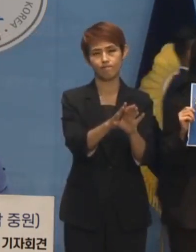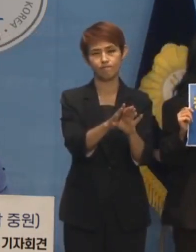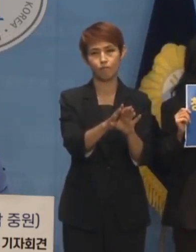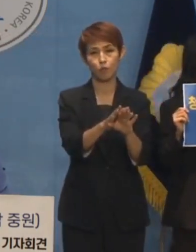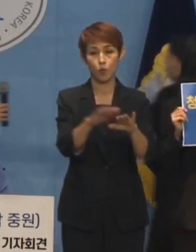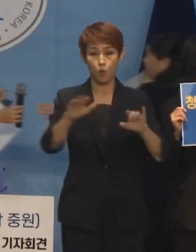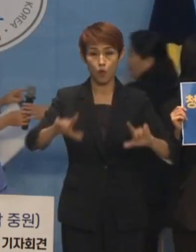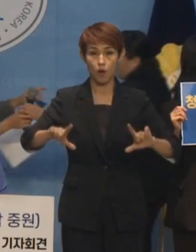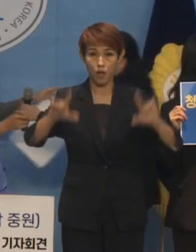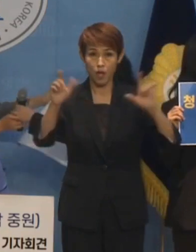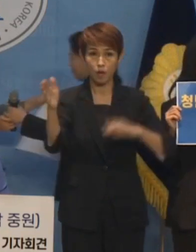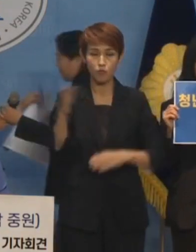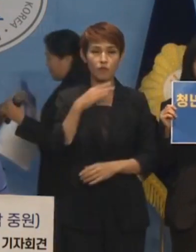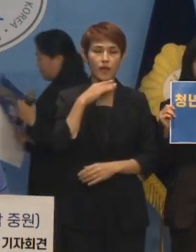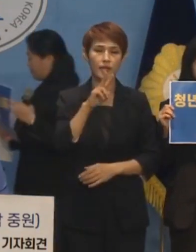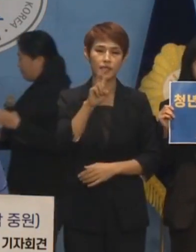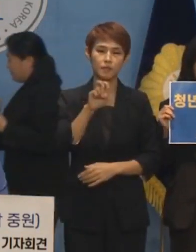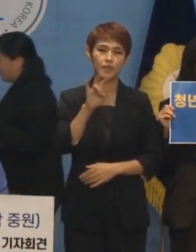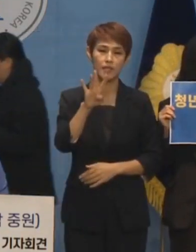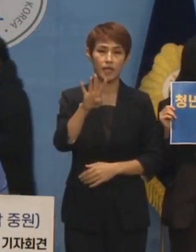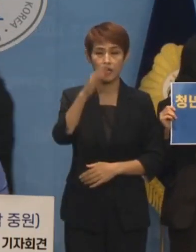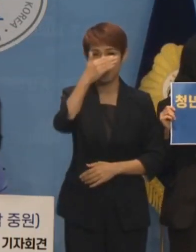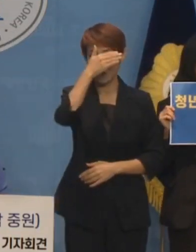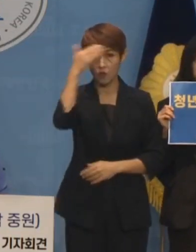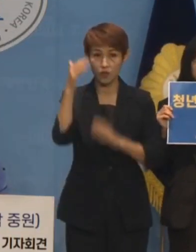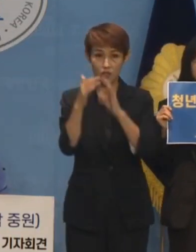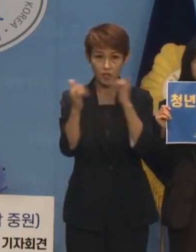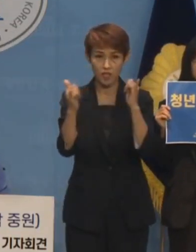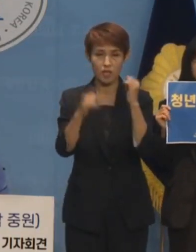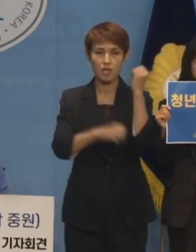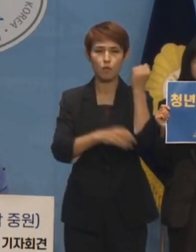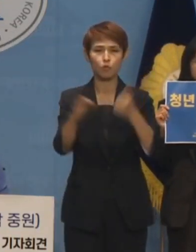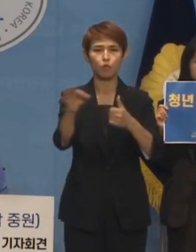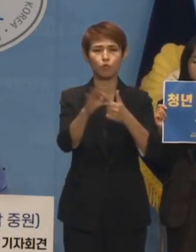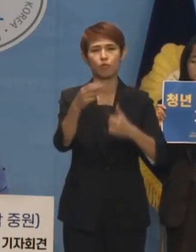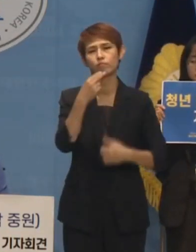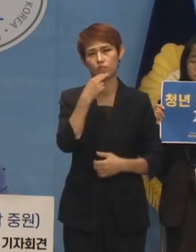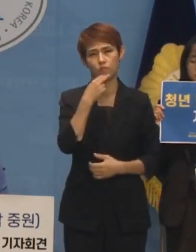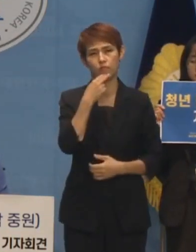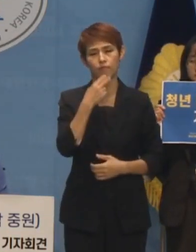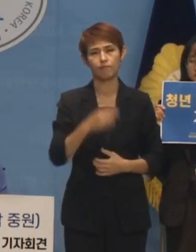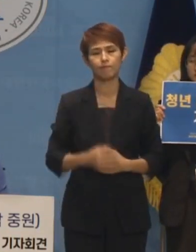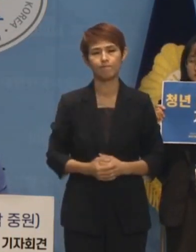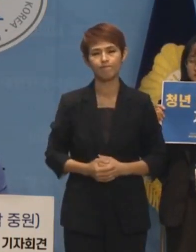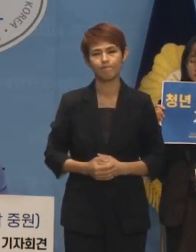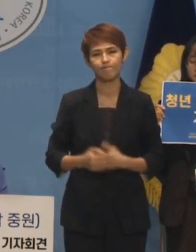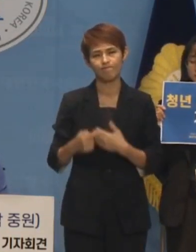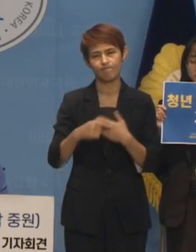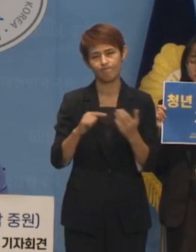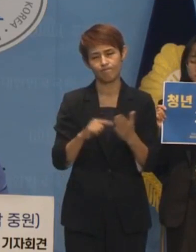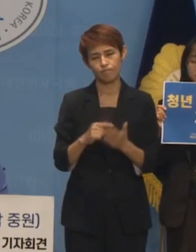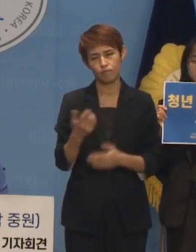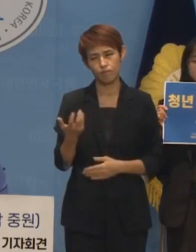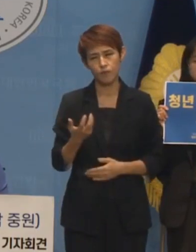우리 만 24세 청년들이 청년 기본소득을 받지 못하고 있습니다. 참 가슴 아픈 일입니다.